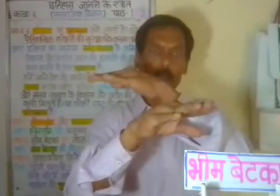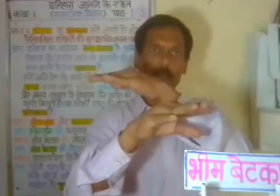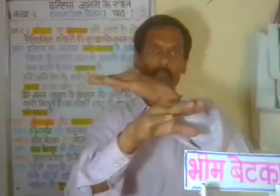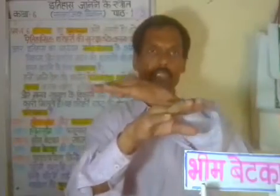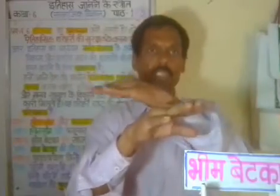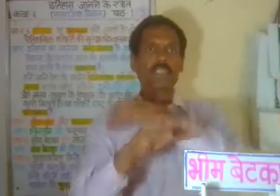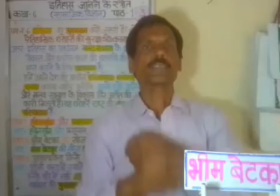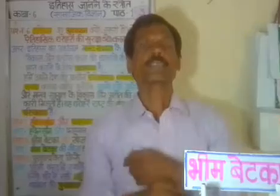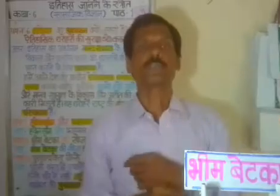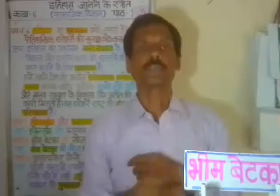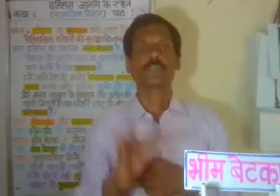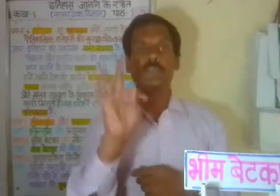भीमबेटका,